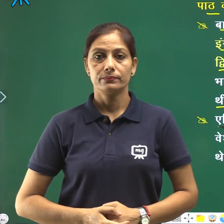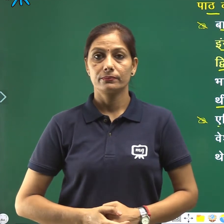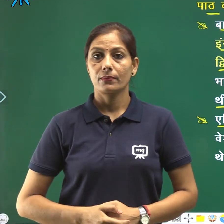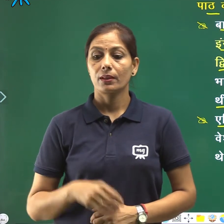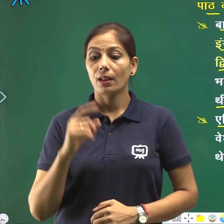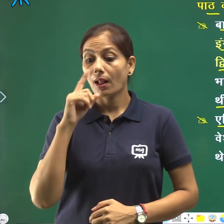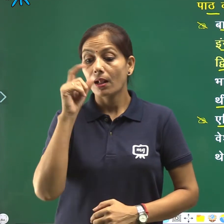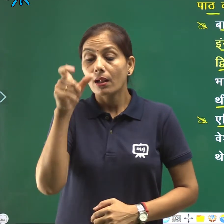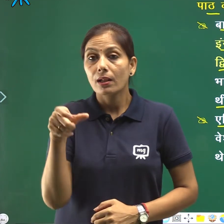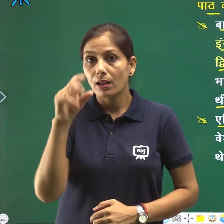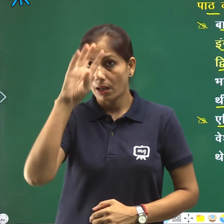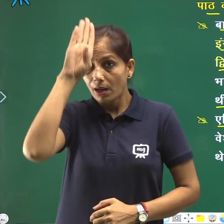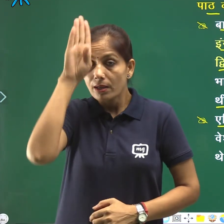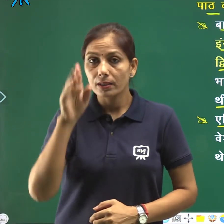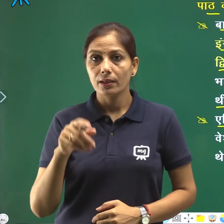एलिजाबेथ के दर्जी